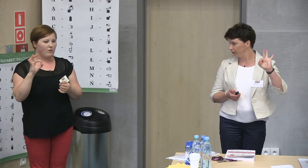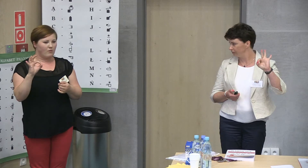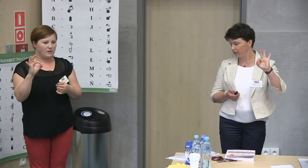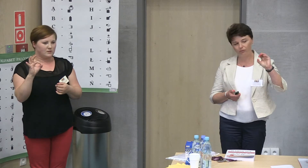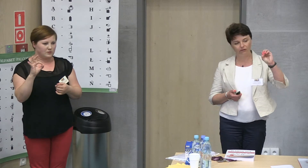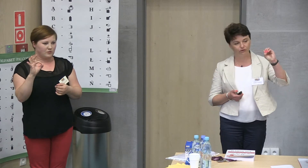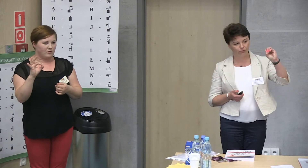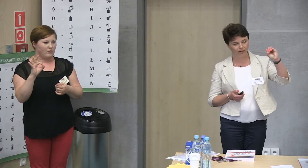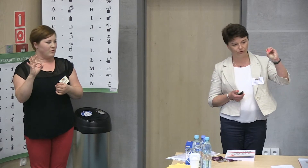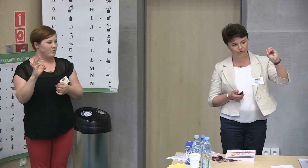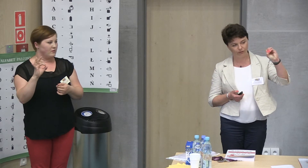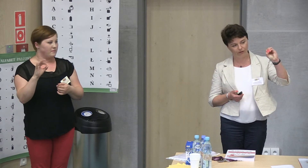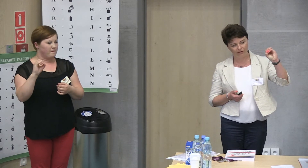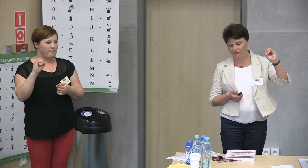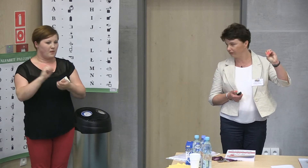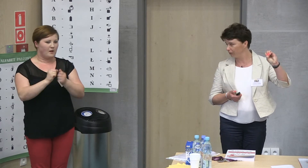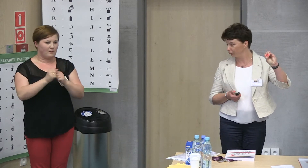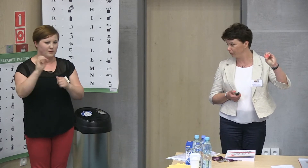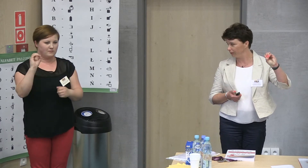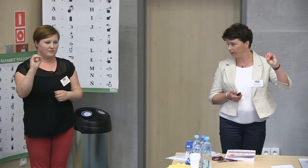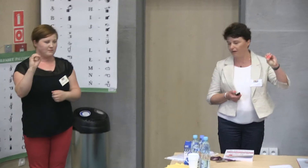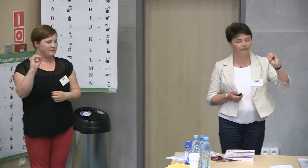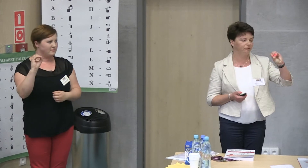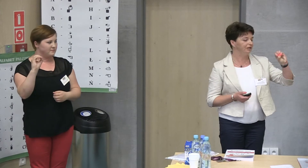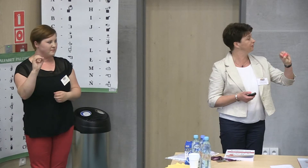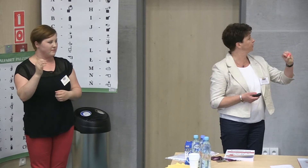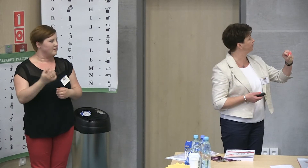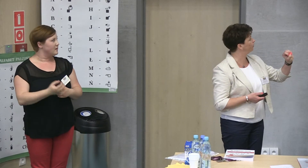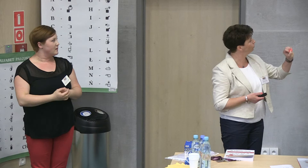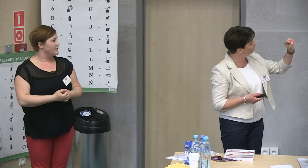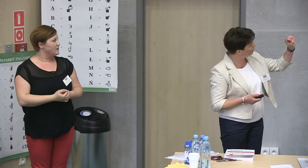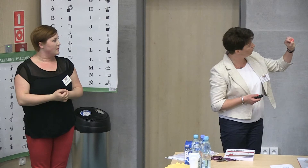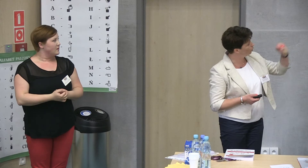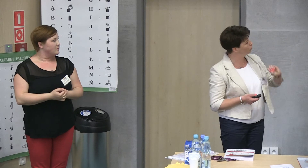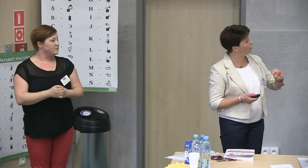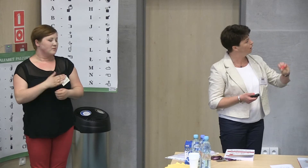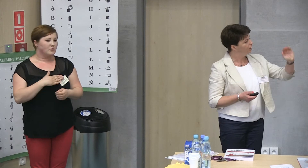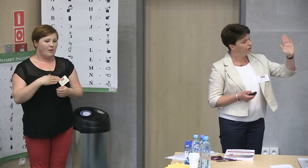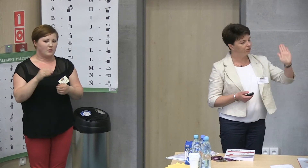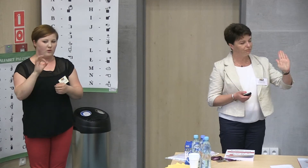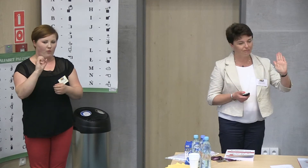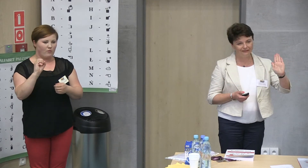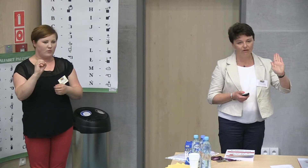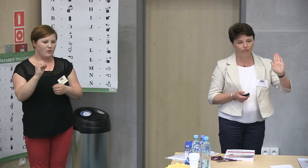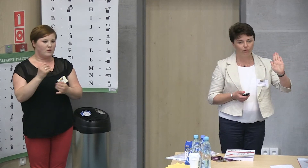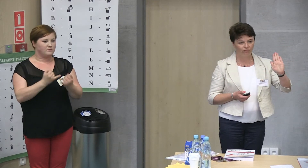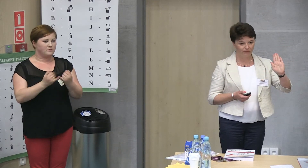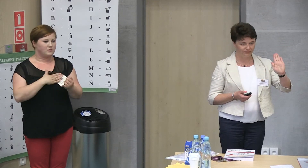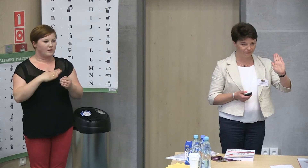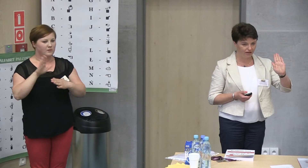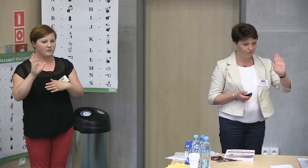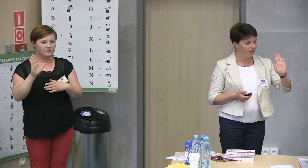kółeczko zrobione, czy kółeczko zrobione w ten sposób, prawda, do naszych znaków, to mamy kółko. Jeżeli mamy całą